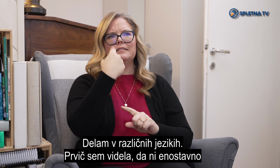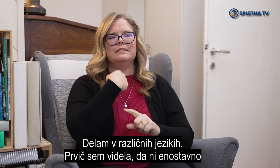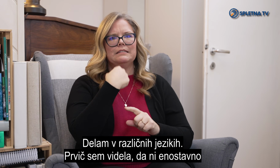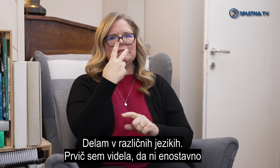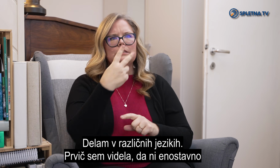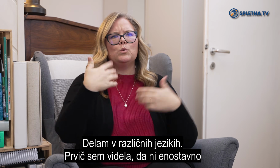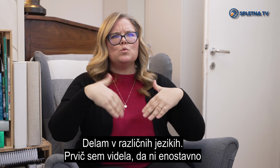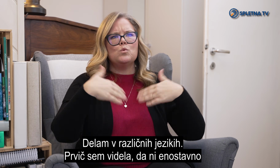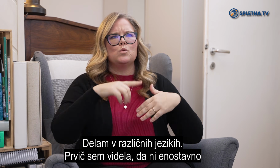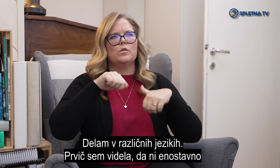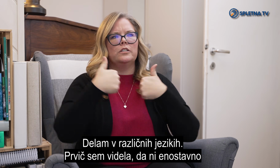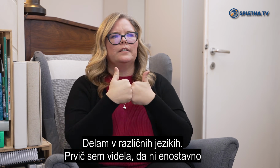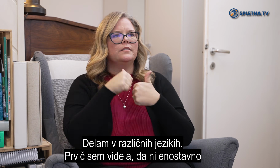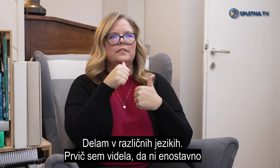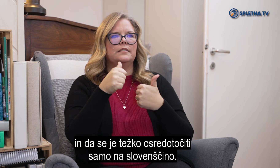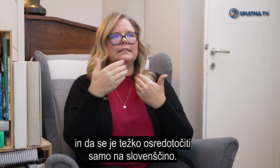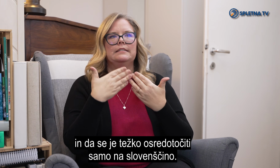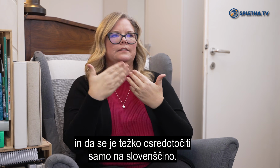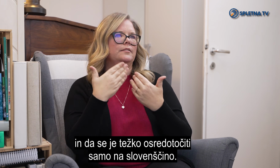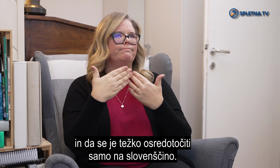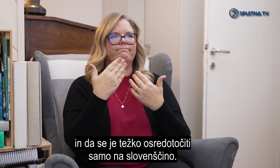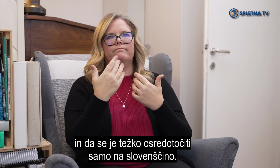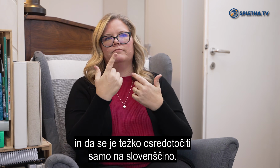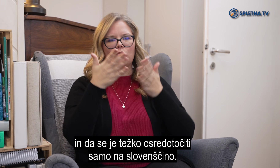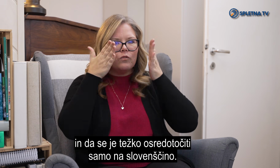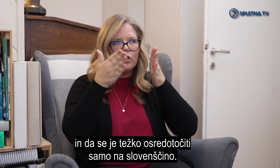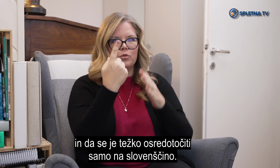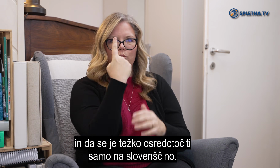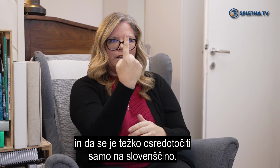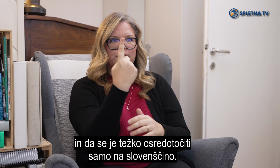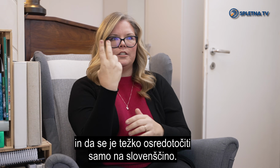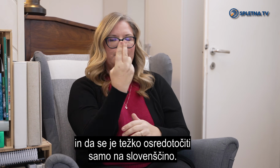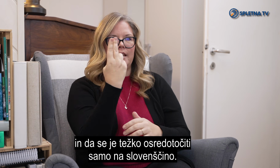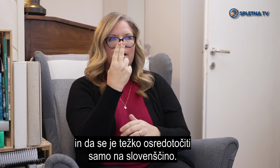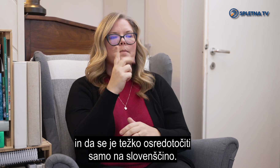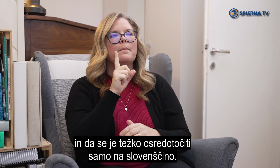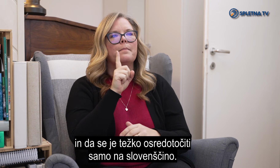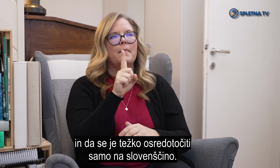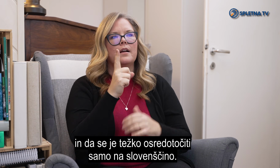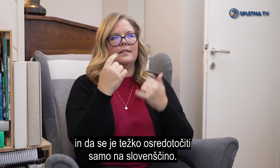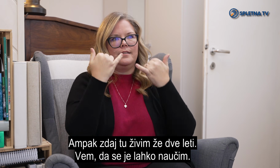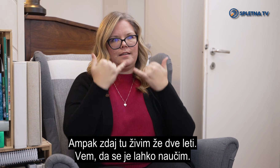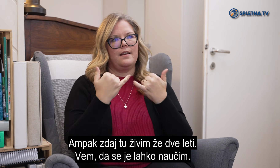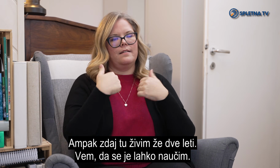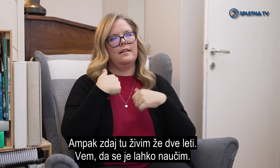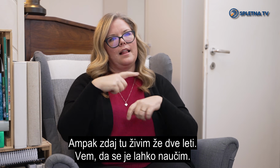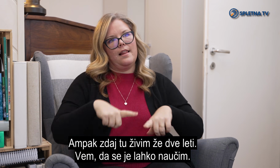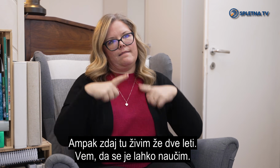Prvič sem videla, da ni enostavno in da se je težko osredotočiti samo na slovenščino. Ampak zdaj tu živim že 2 leti.